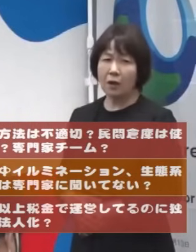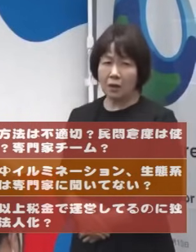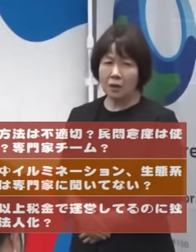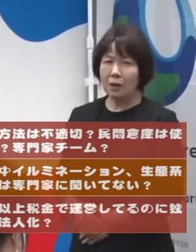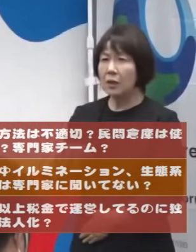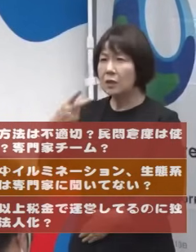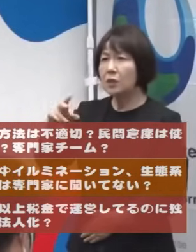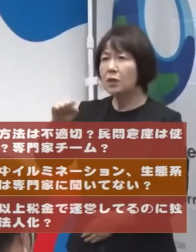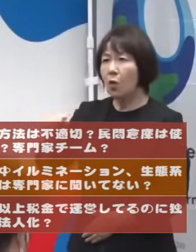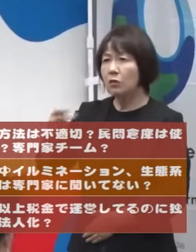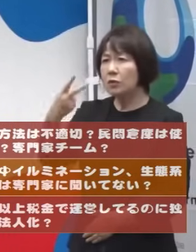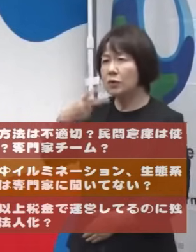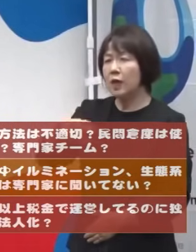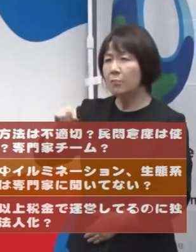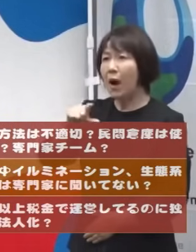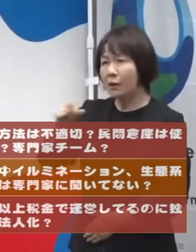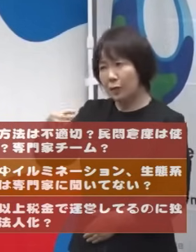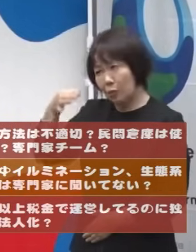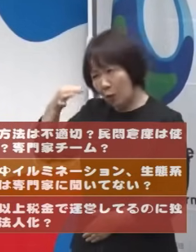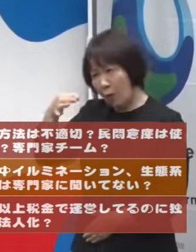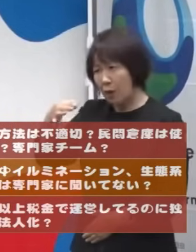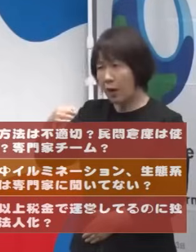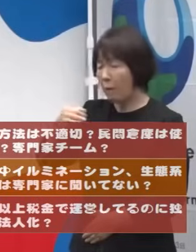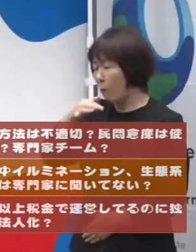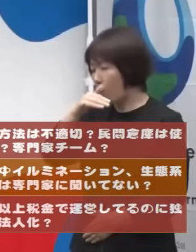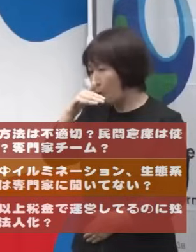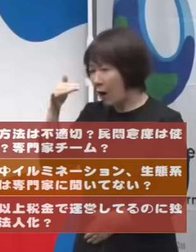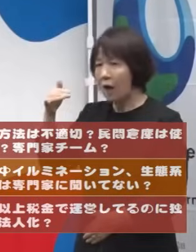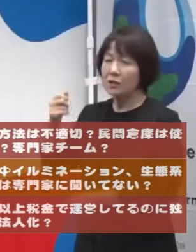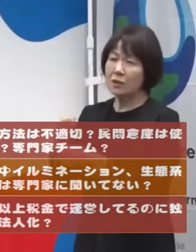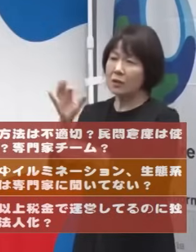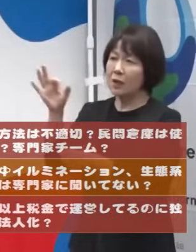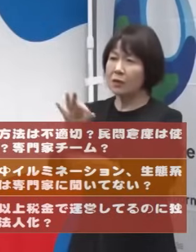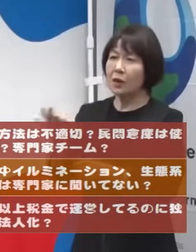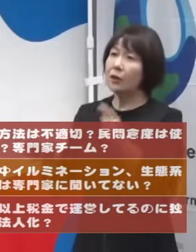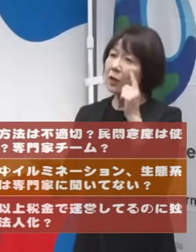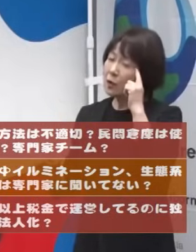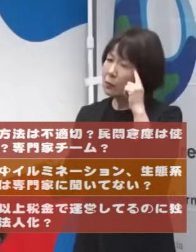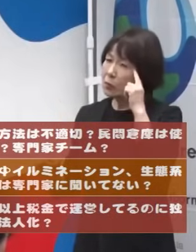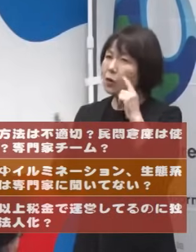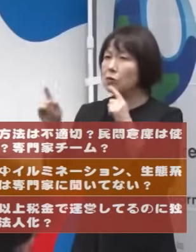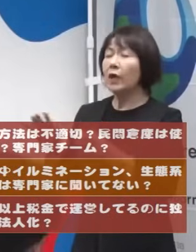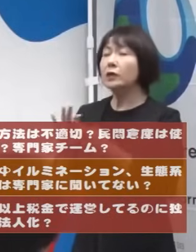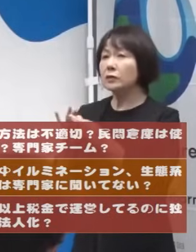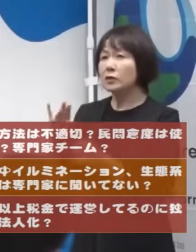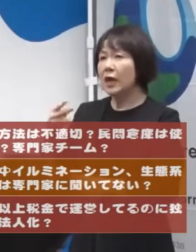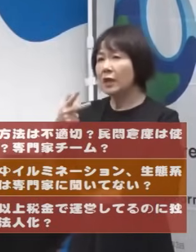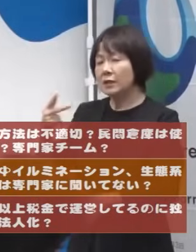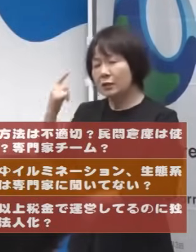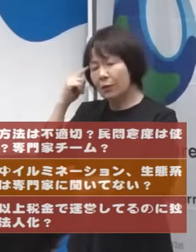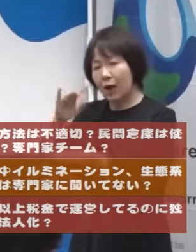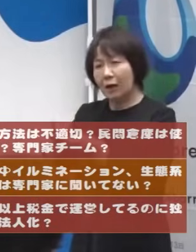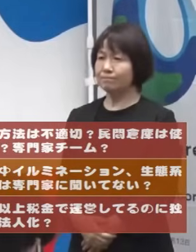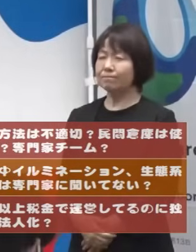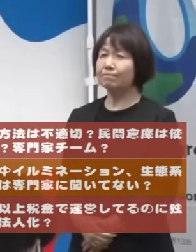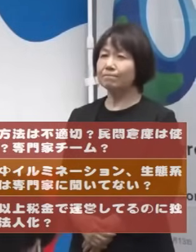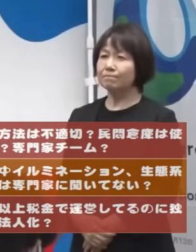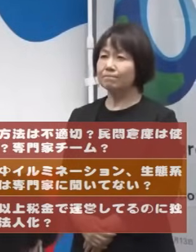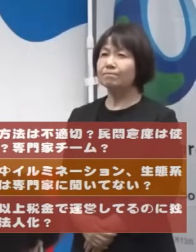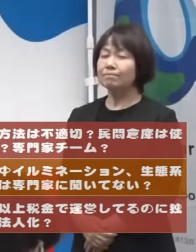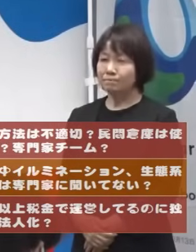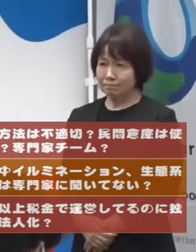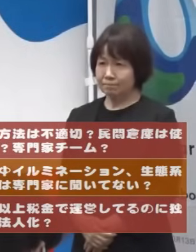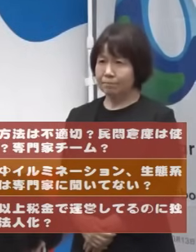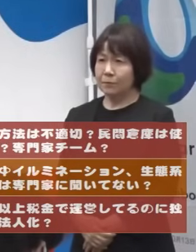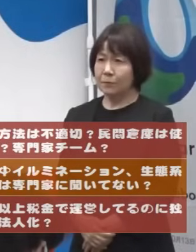は2億2000万円ということで、かなり価値のある作品なのかなと思うんですが、まずこの点について知事の受け止めを聞かせてください。 は